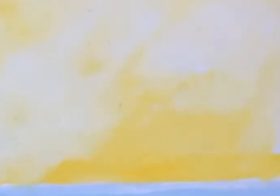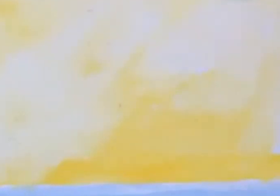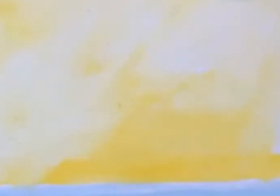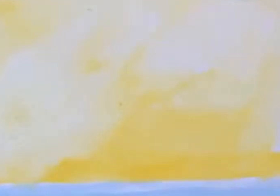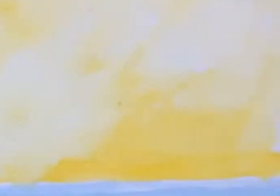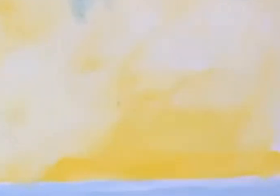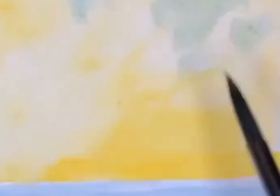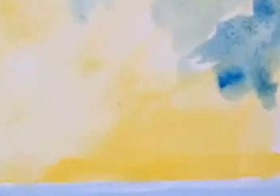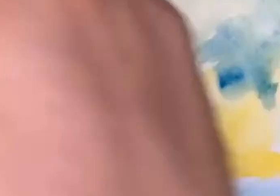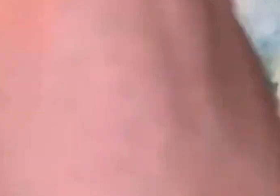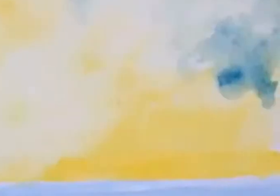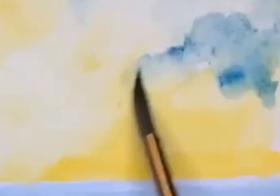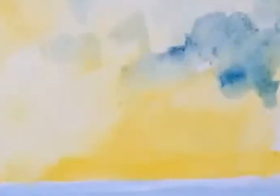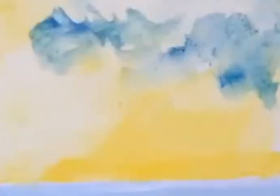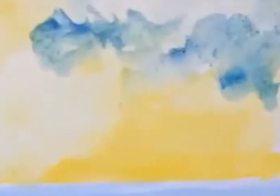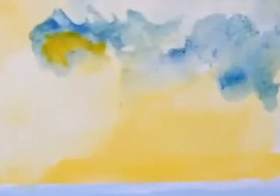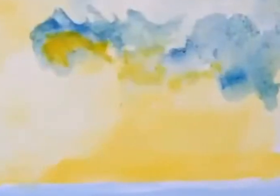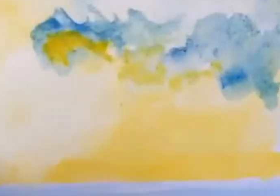abençoe